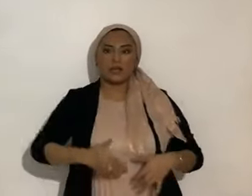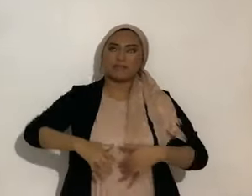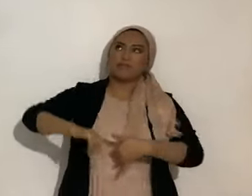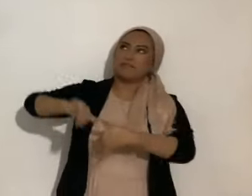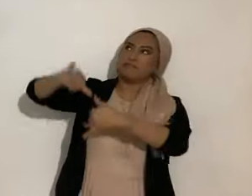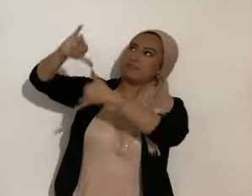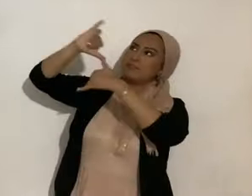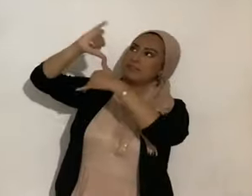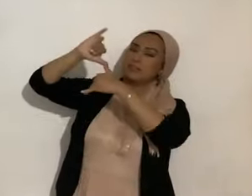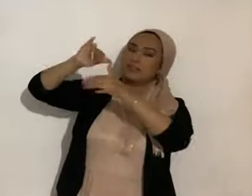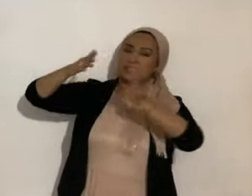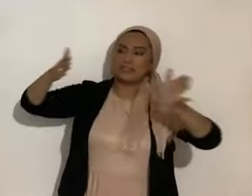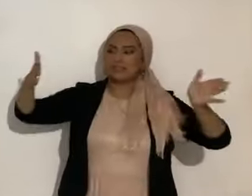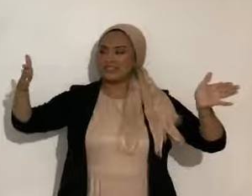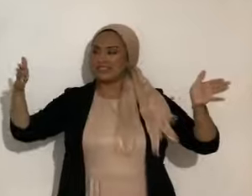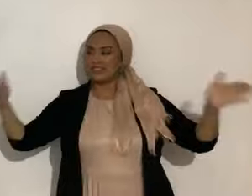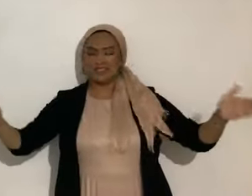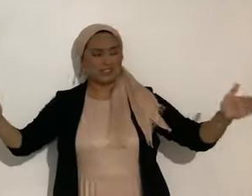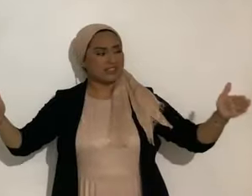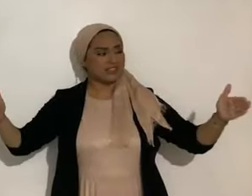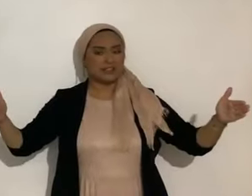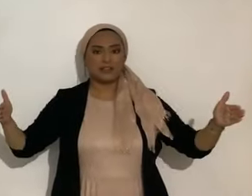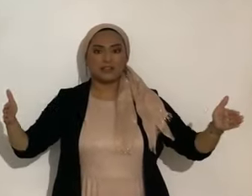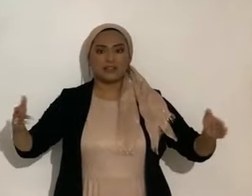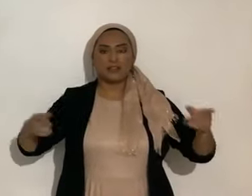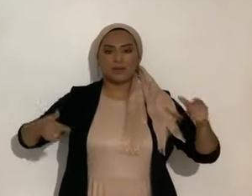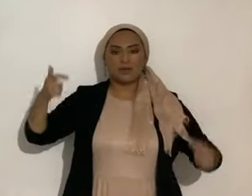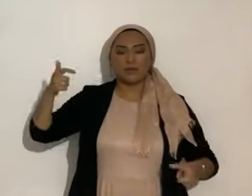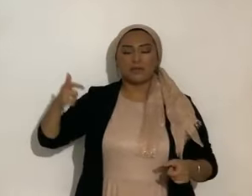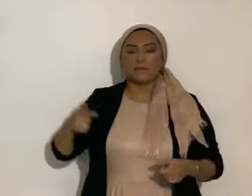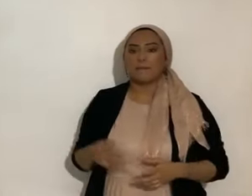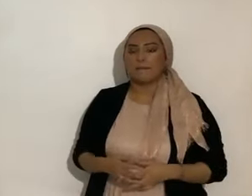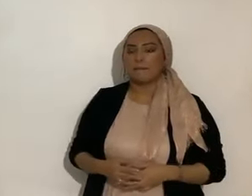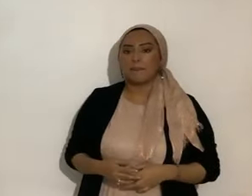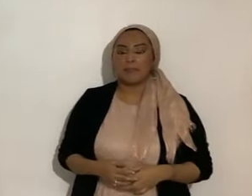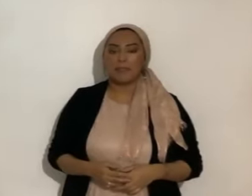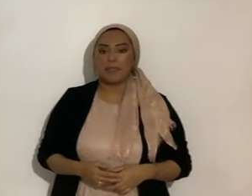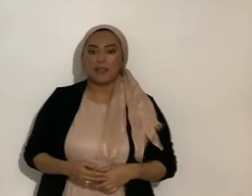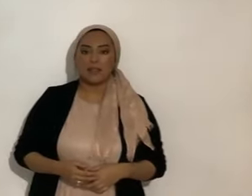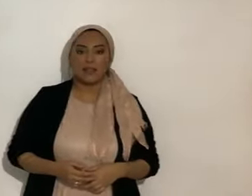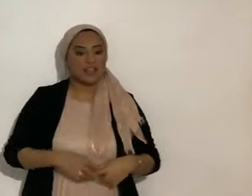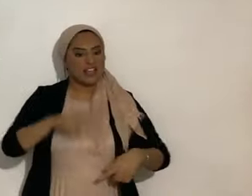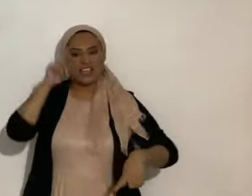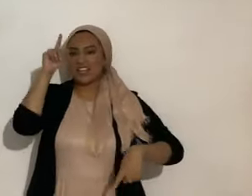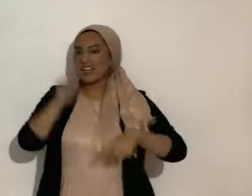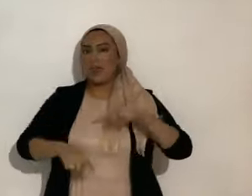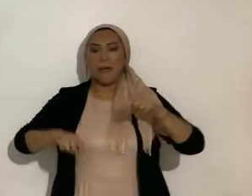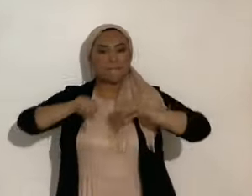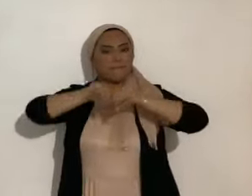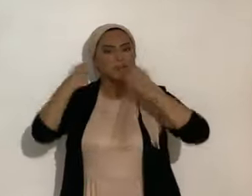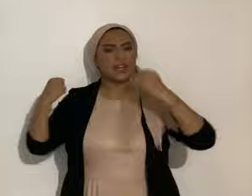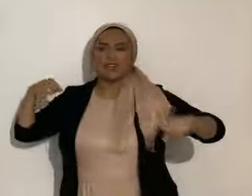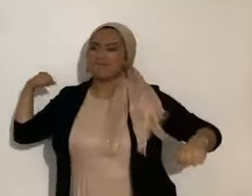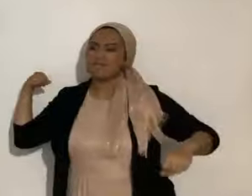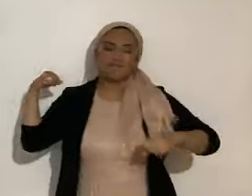muy grueso, como si fuera un muro de concreto, de cemento, que fuera irrompible, que